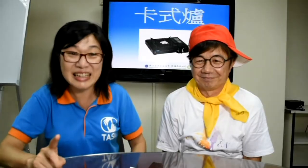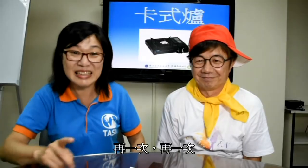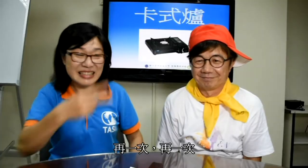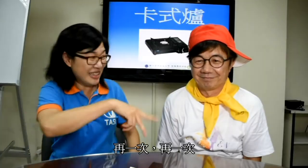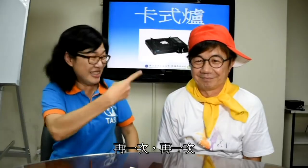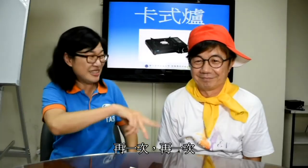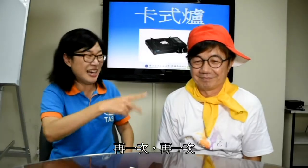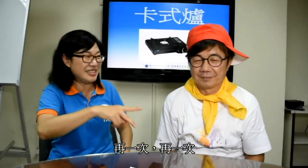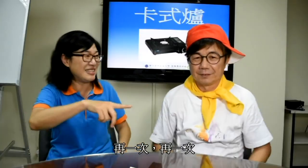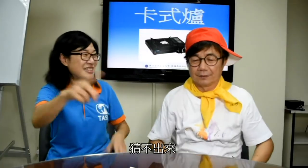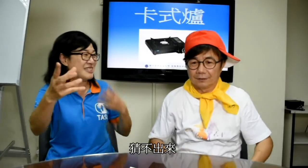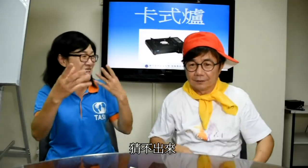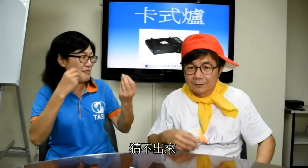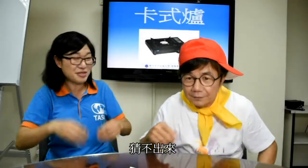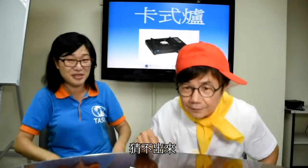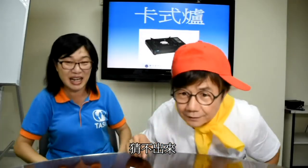再一次，再一次，猜不出来。